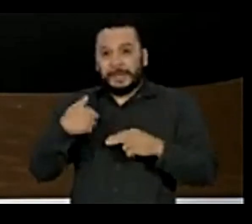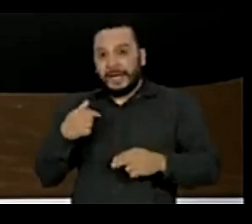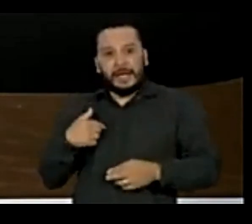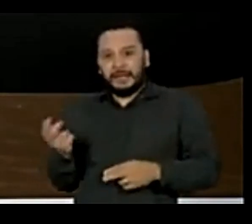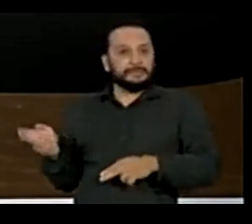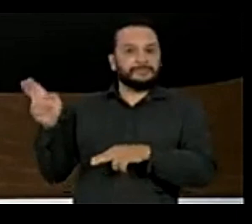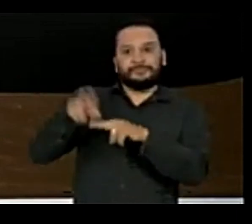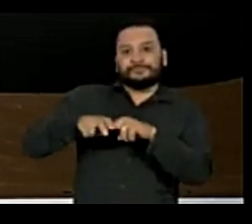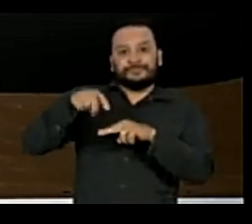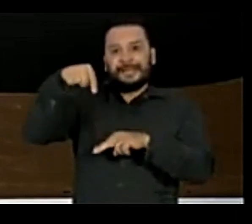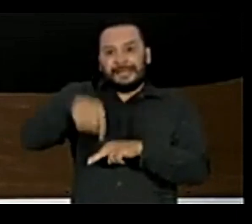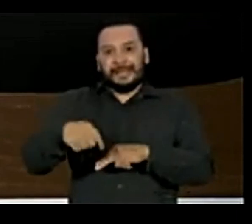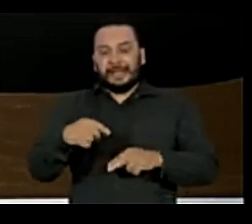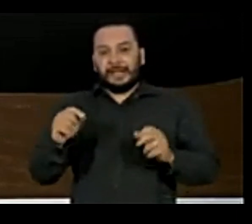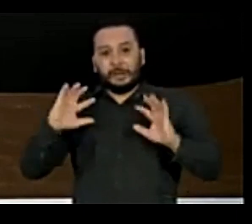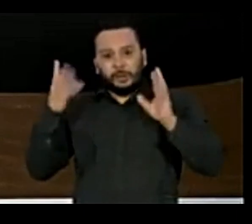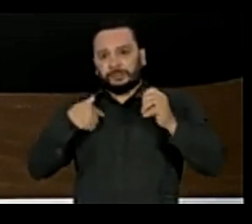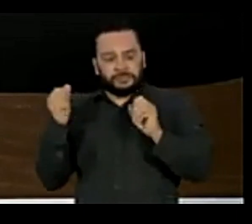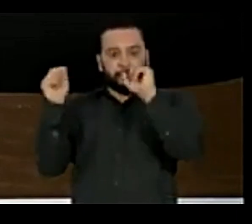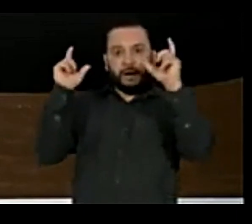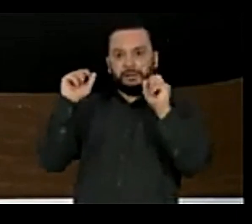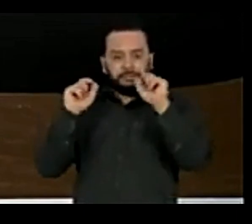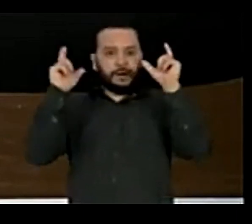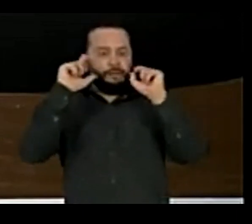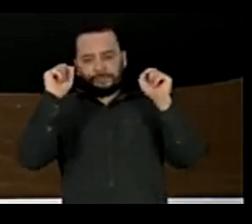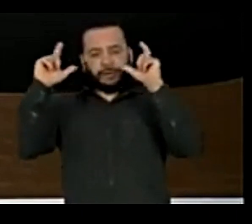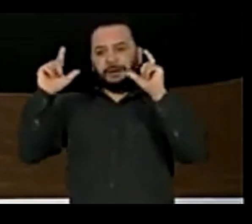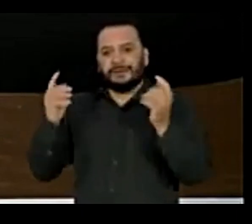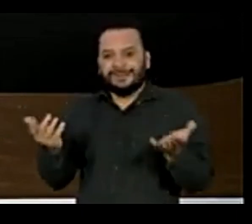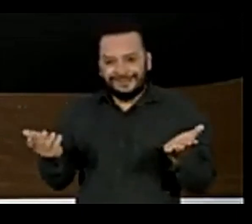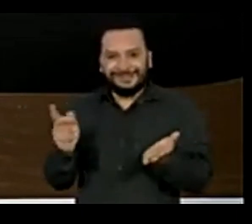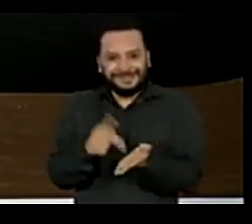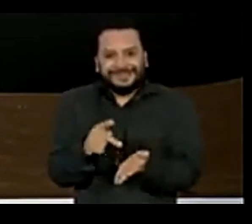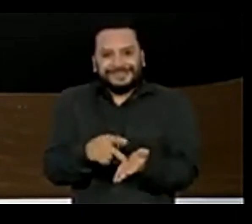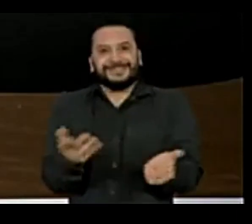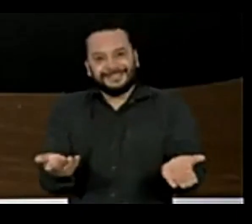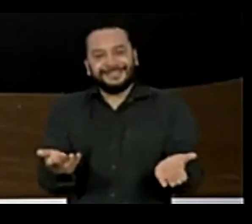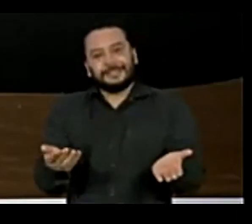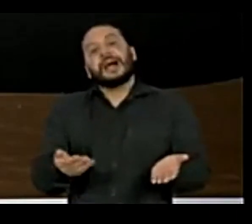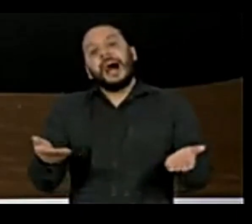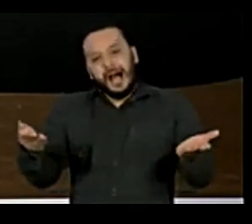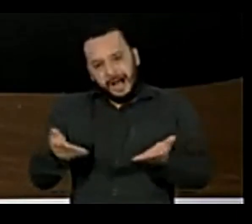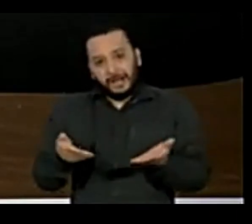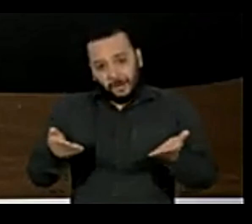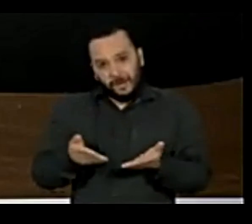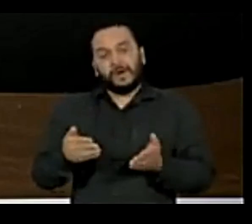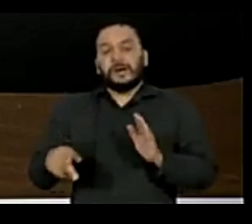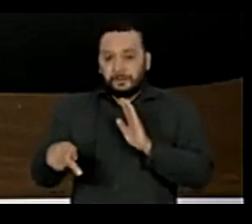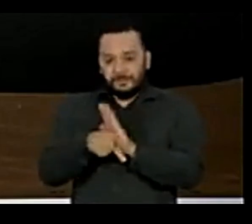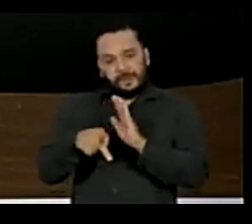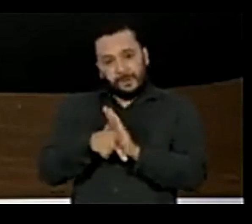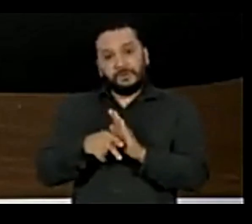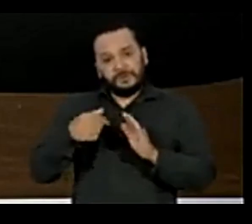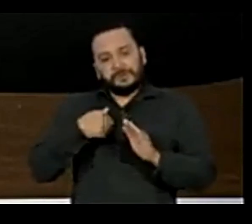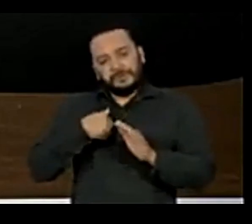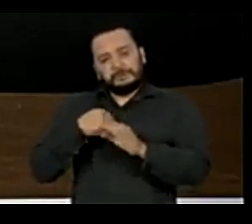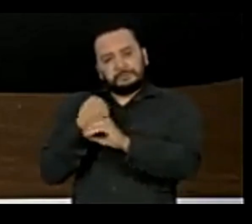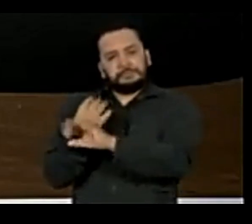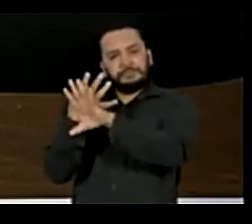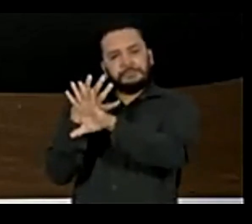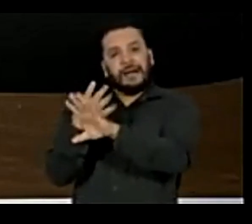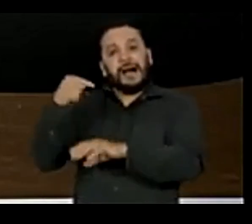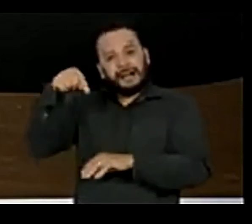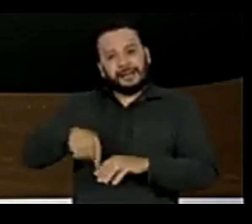aqui, para usar uma palavra que ele desenterrou e popularizou. Com vocês, via satélite e no centro, sim, do Roda